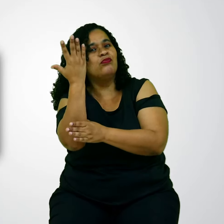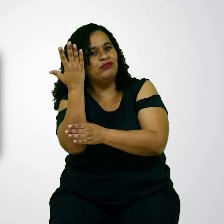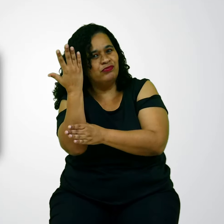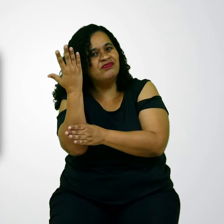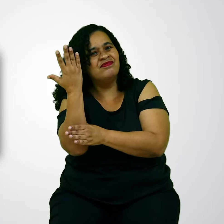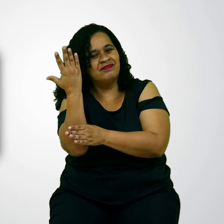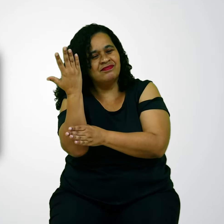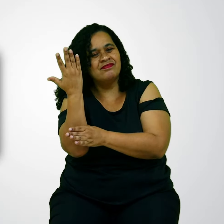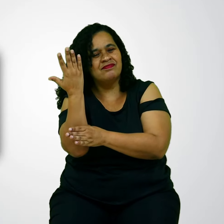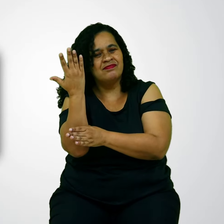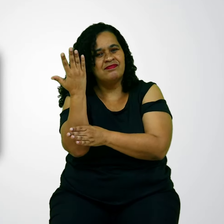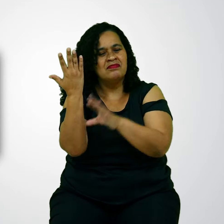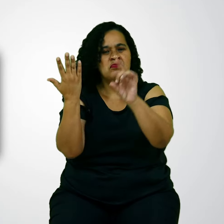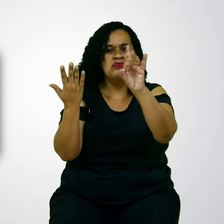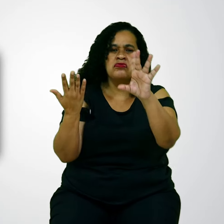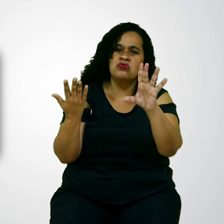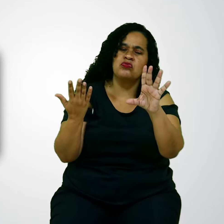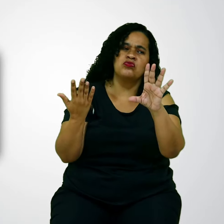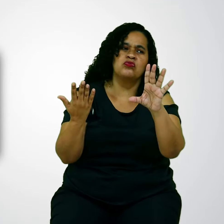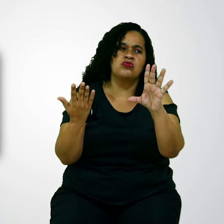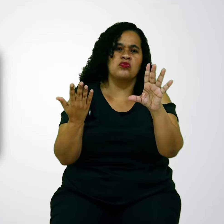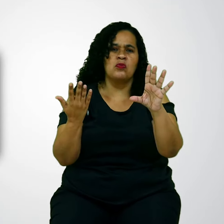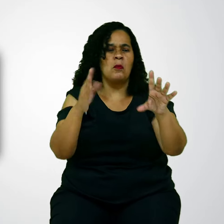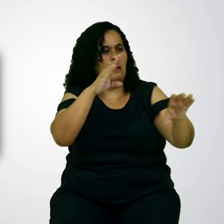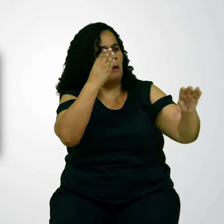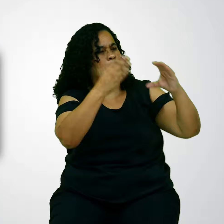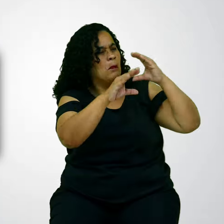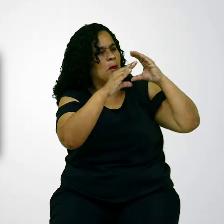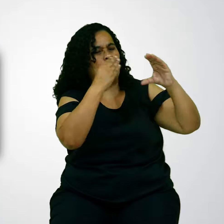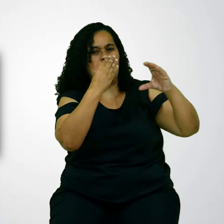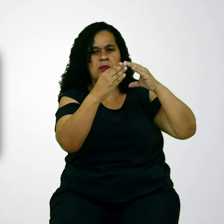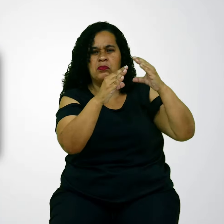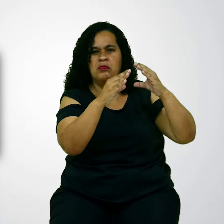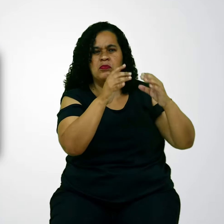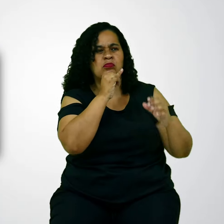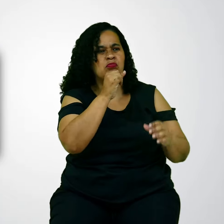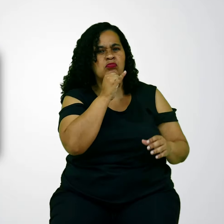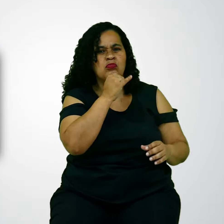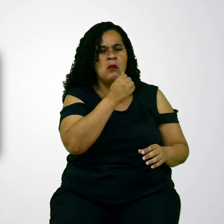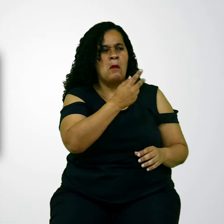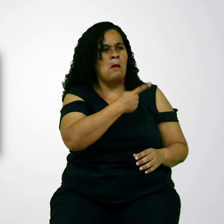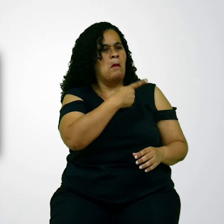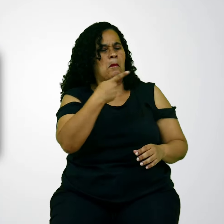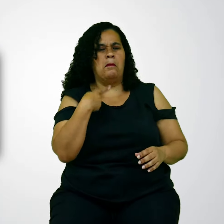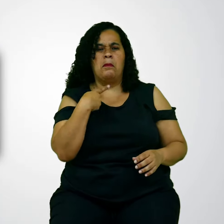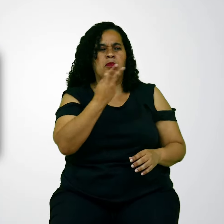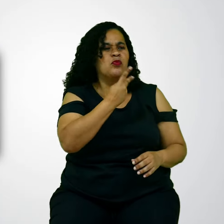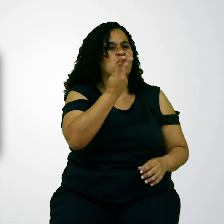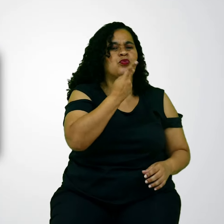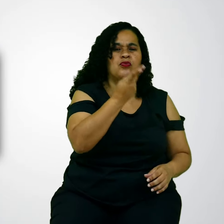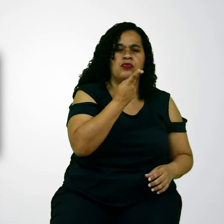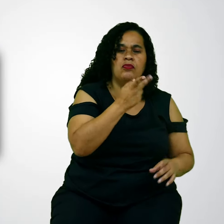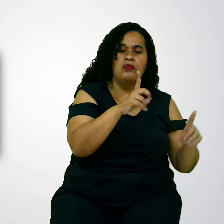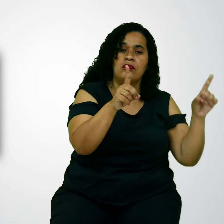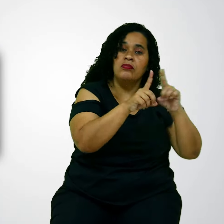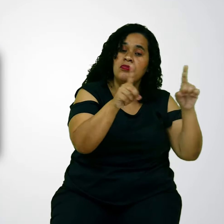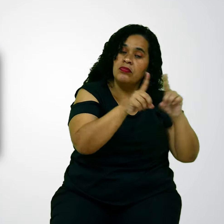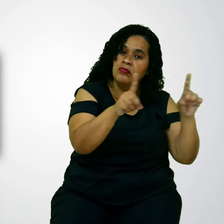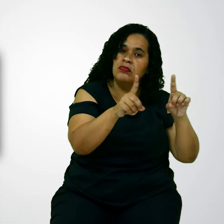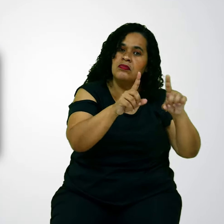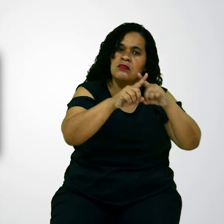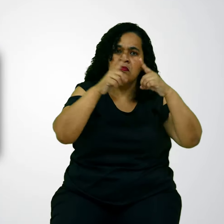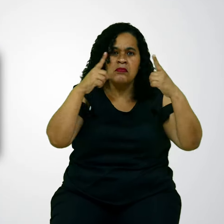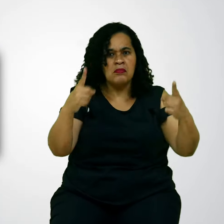que é imposto por um pastor ou por mãos humanas, né? Mas é algo que vem do próprio Deus,